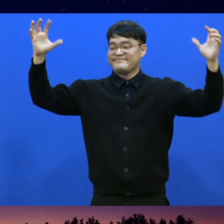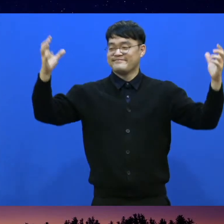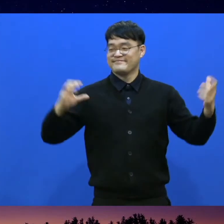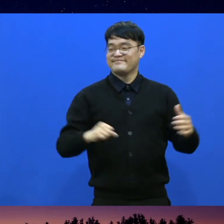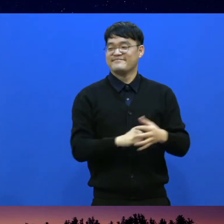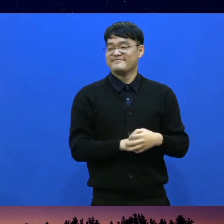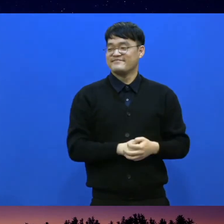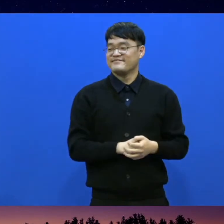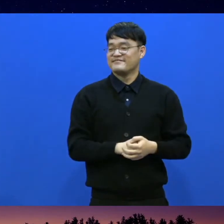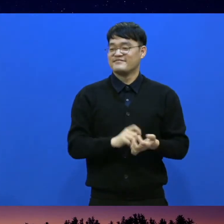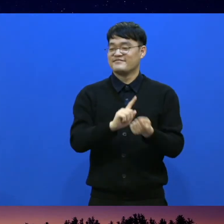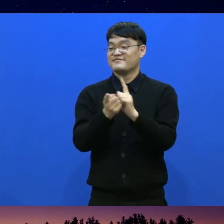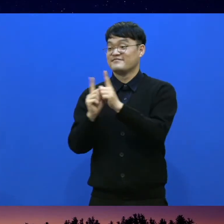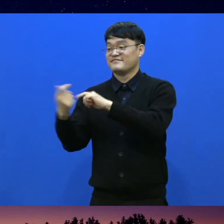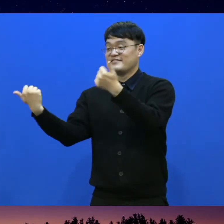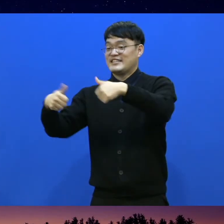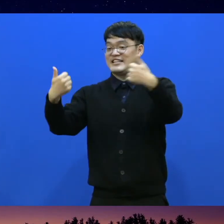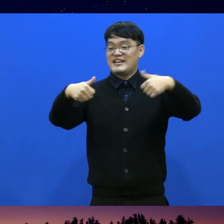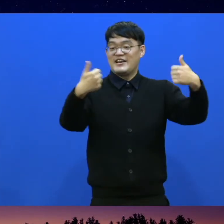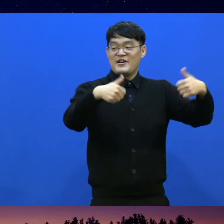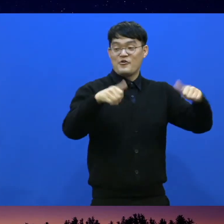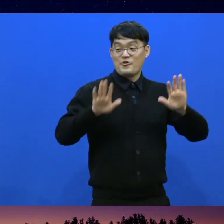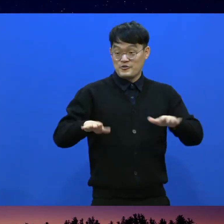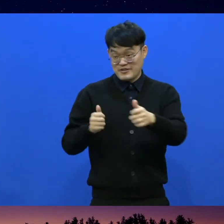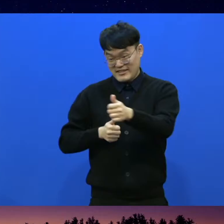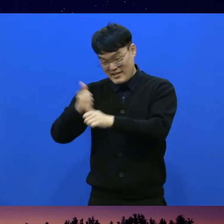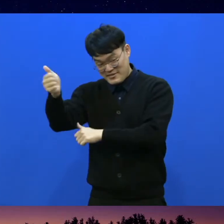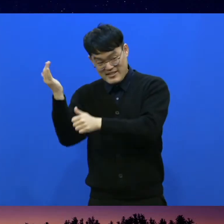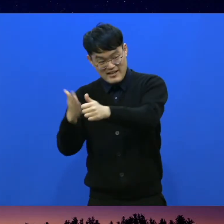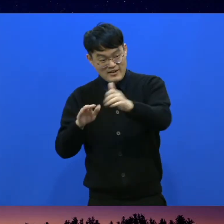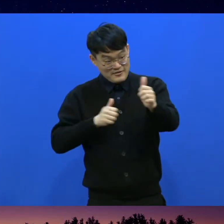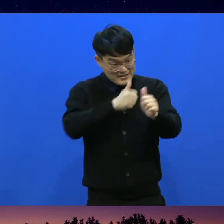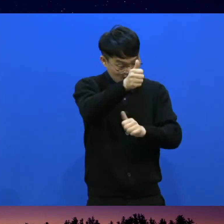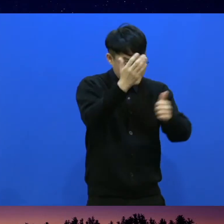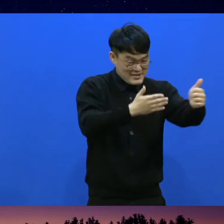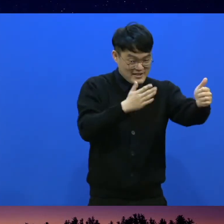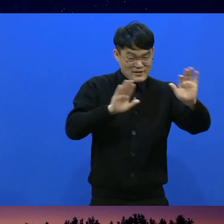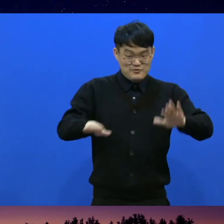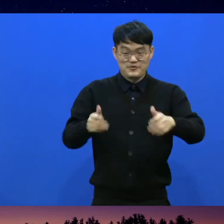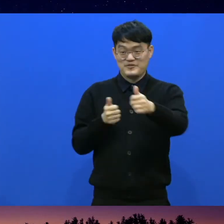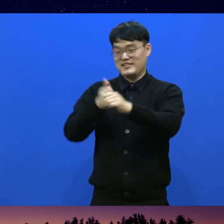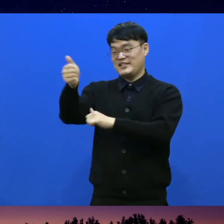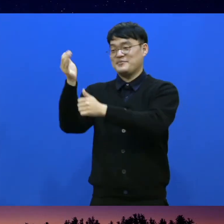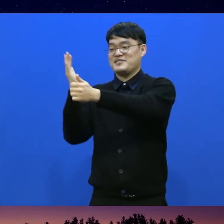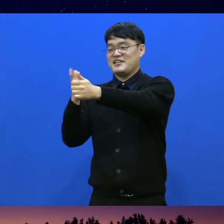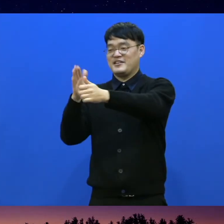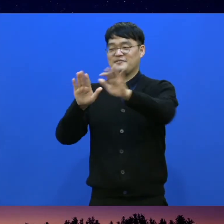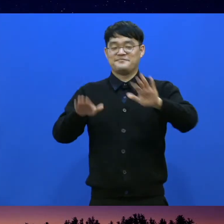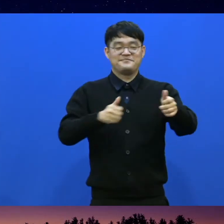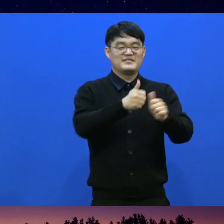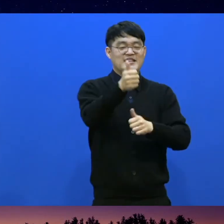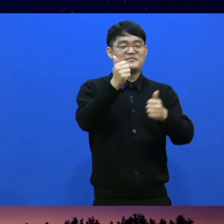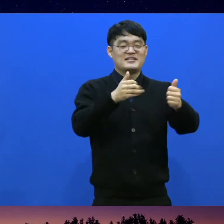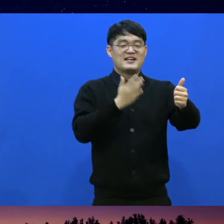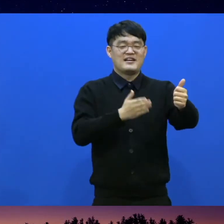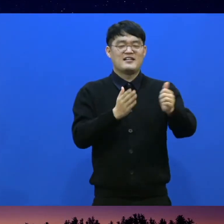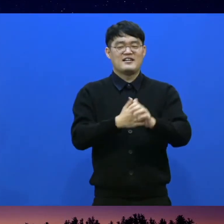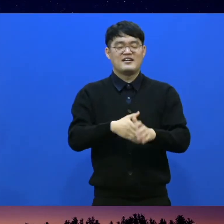자, 우리 옆에 분들하고 인사하겠습니다. 오늘도 승리합시다. 오늘도 승리합시다. 그냥 못